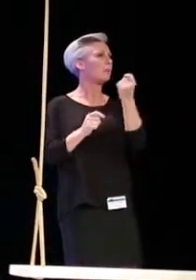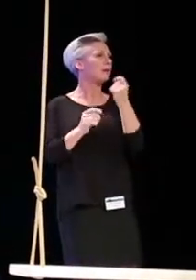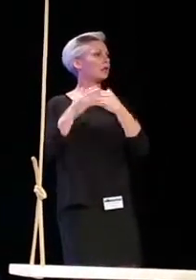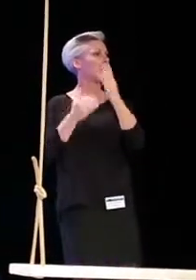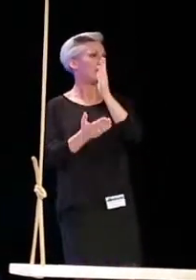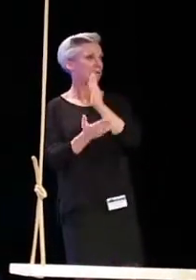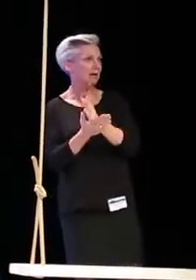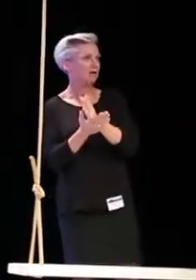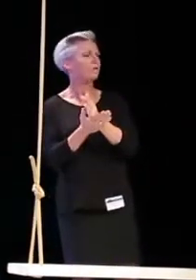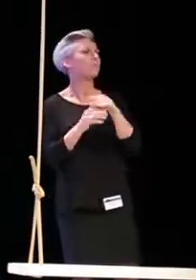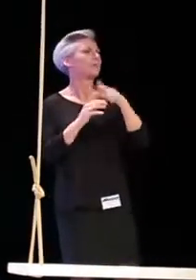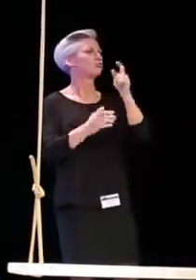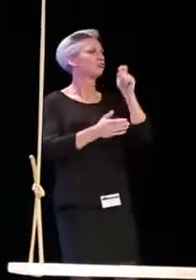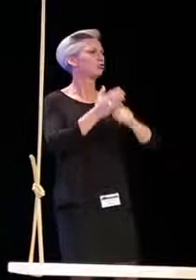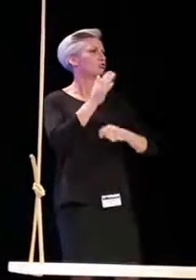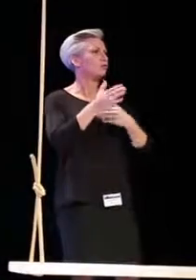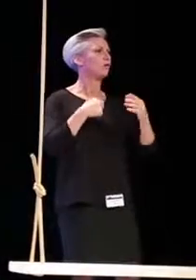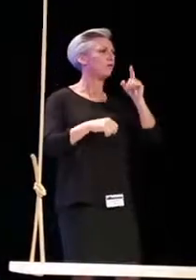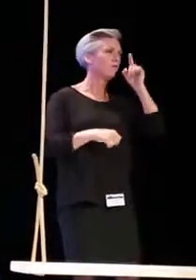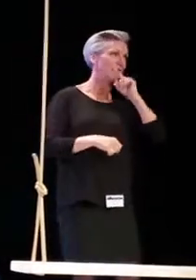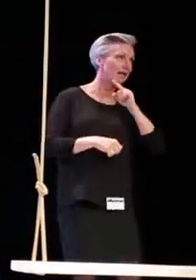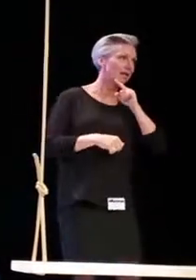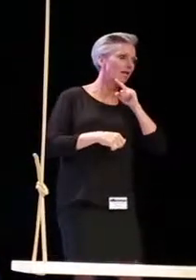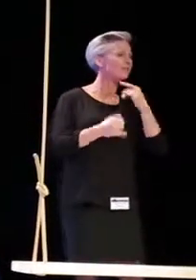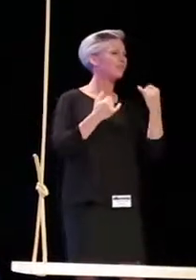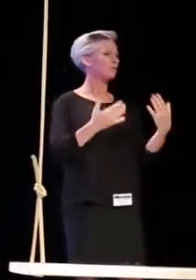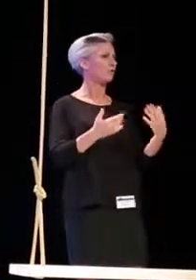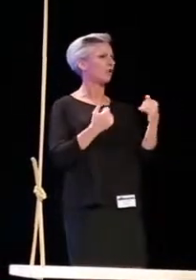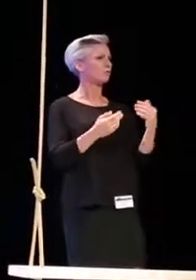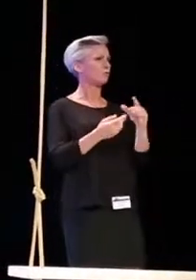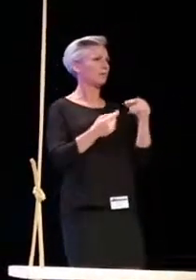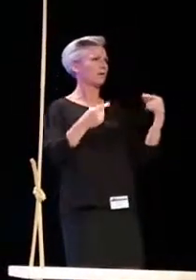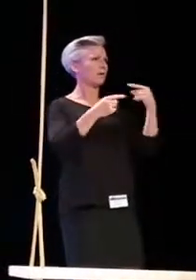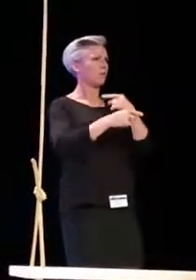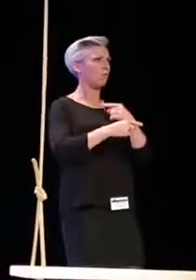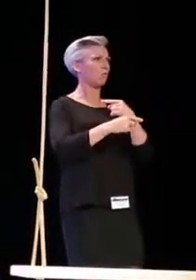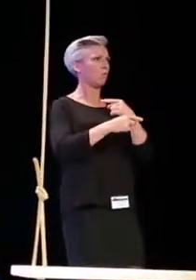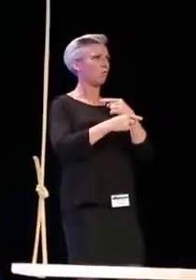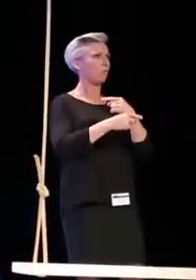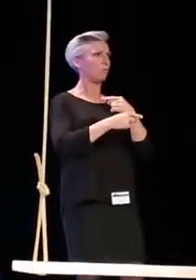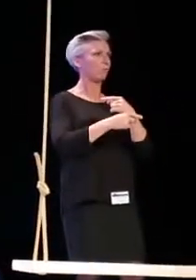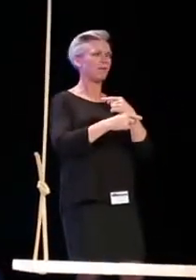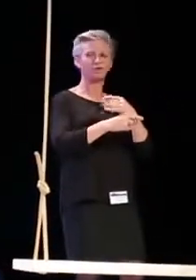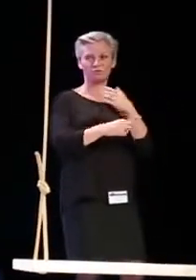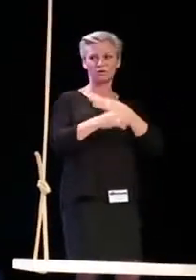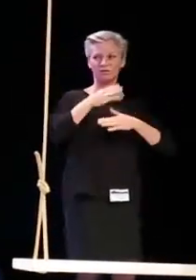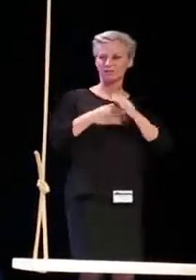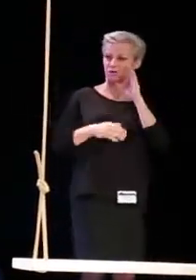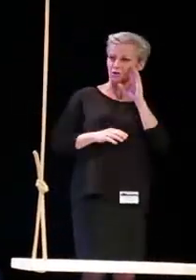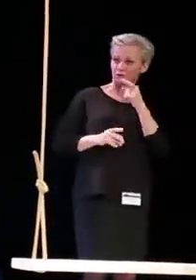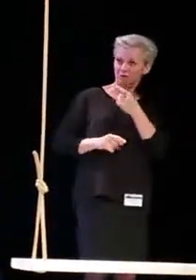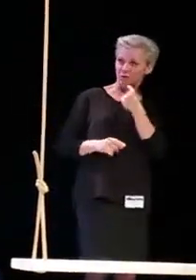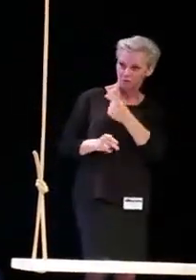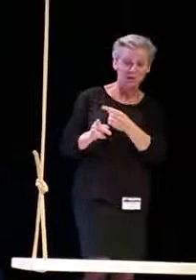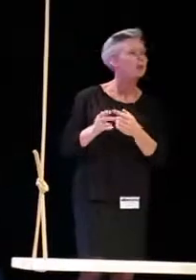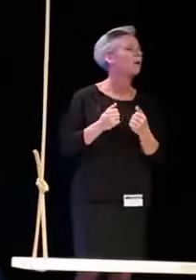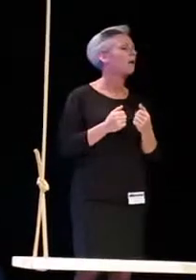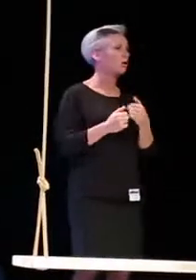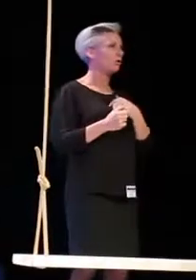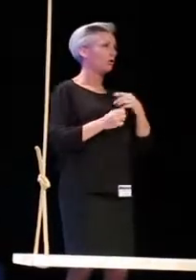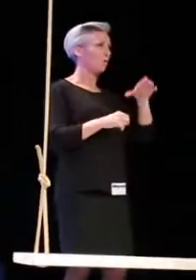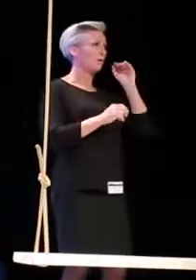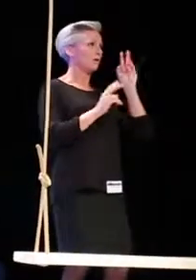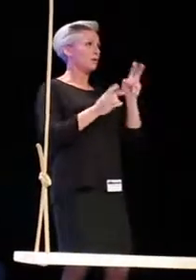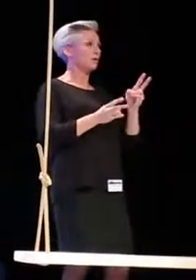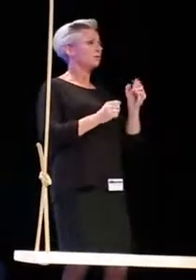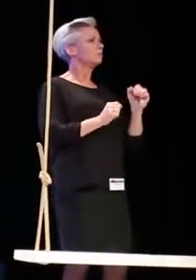att göra fel. Alltså idag har vi den här liksom lite upp- och nedvända ekonomiska bilden. Jag är intresserad av att se hur du ser på det, Svante. Alltså att vi på något sätt ska vara, det